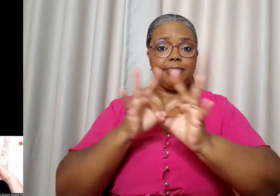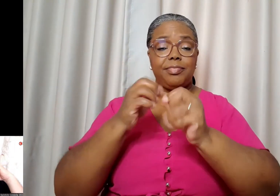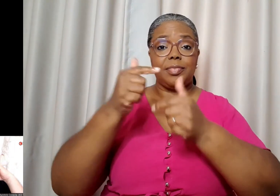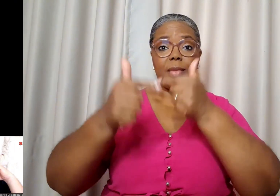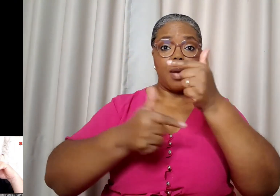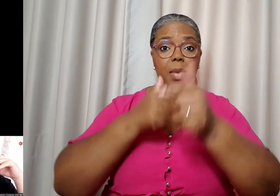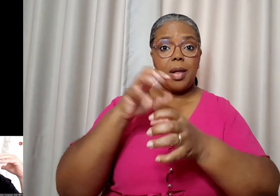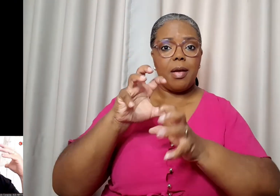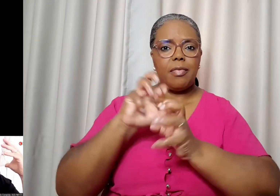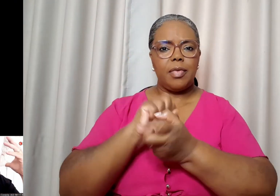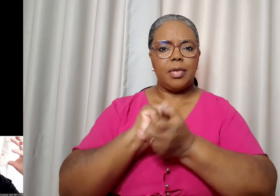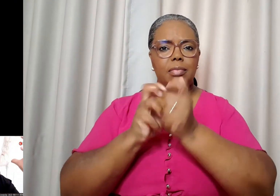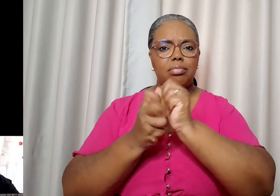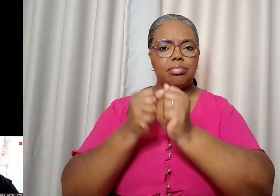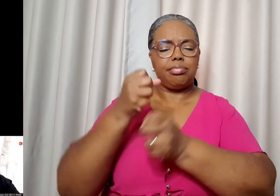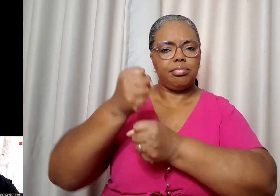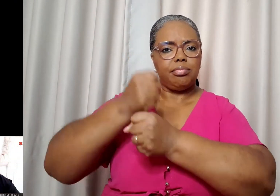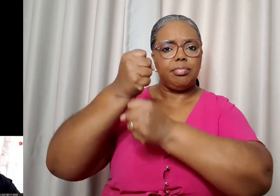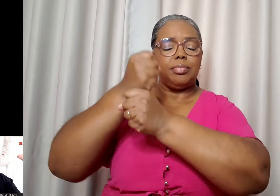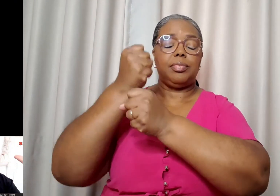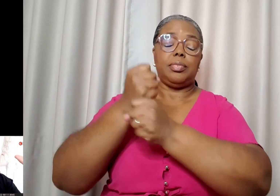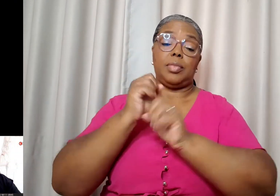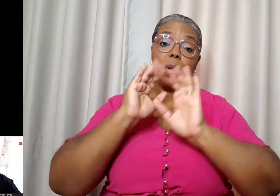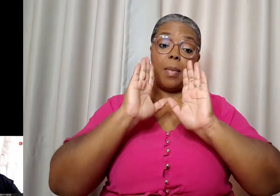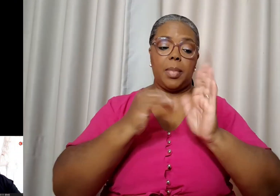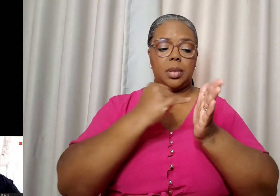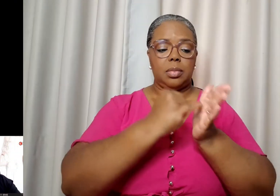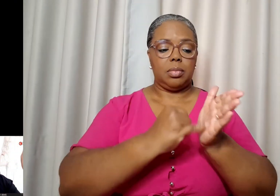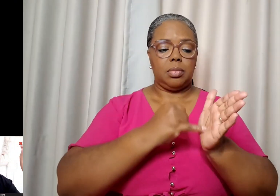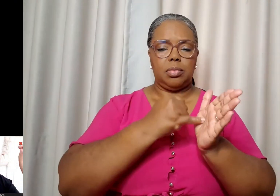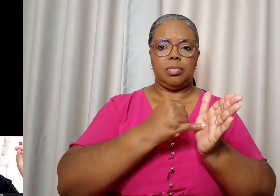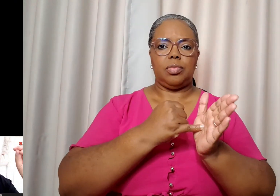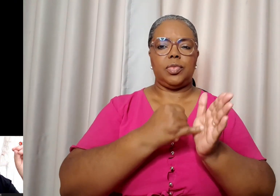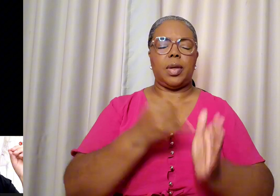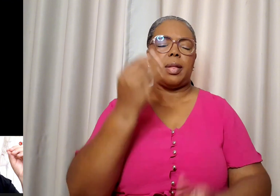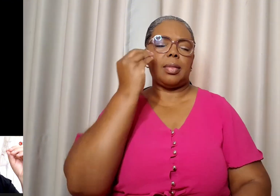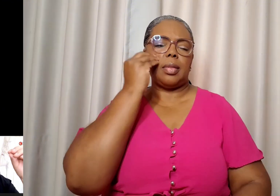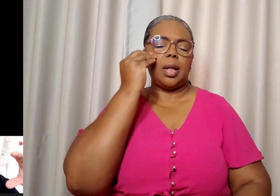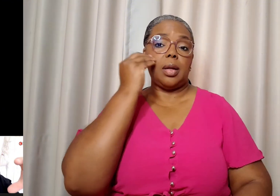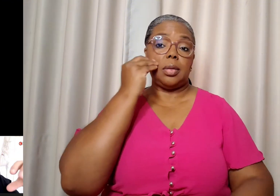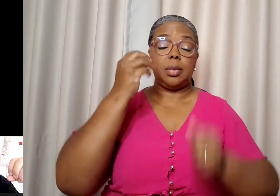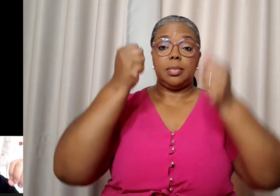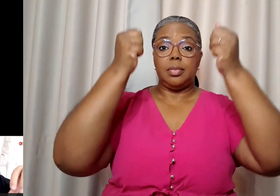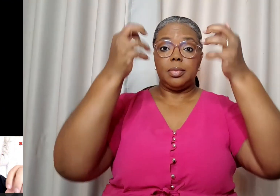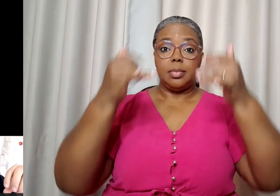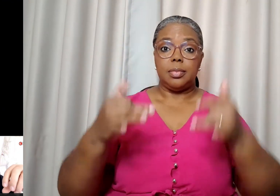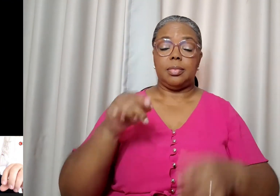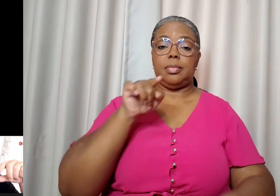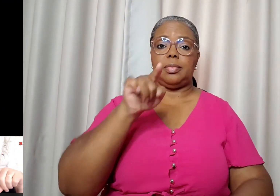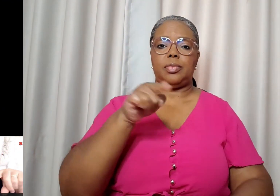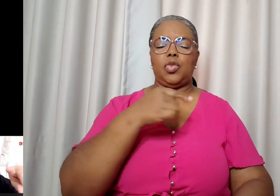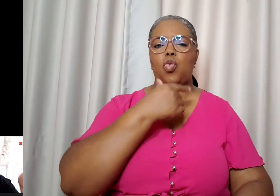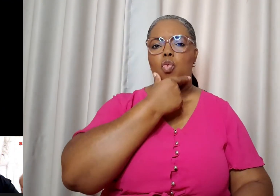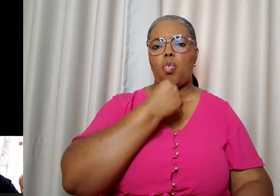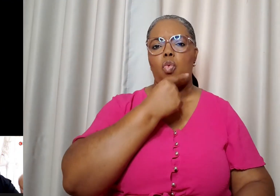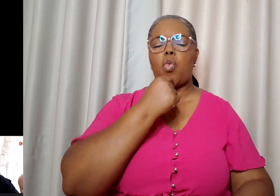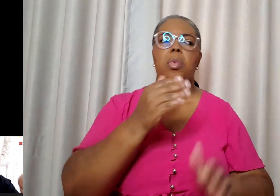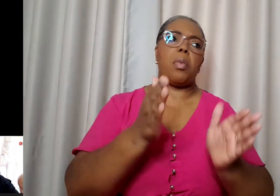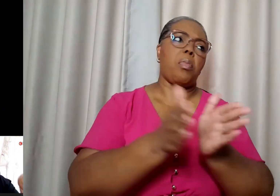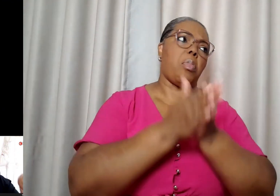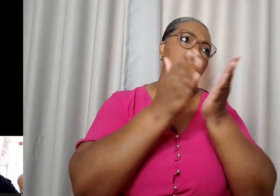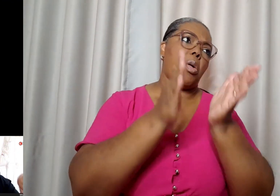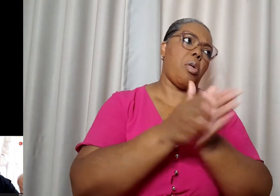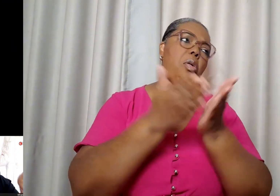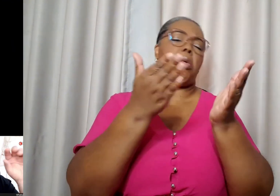José, por mais que tentam passar para você que era um homem pobre, Maria também, isso não é